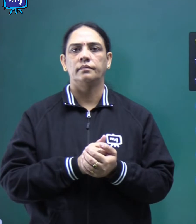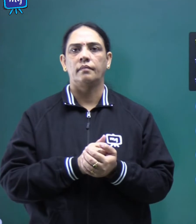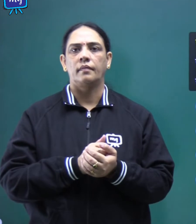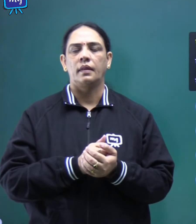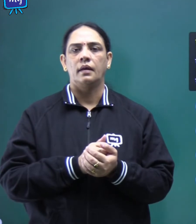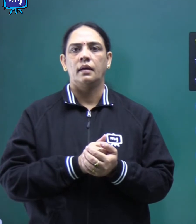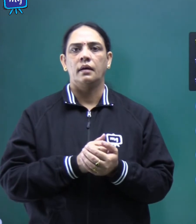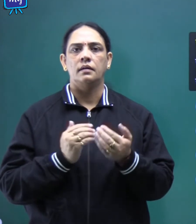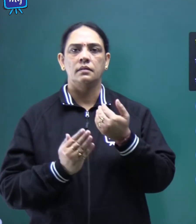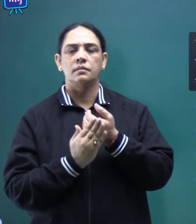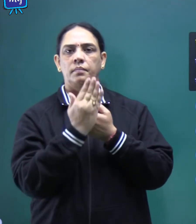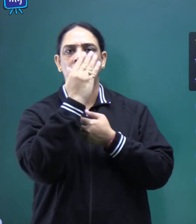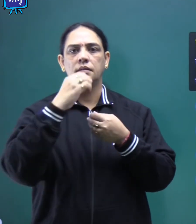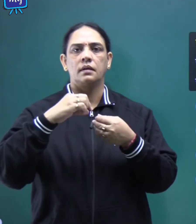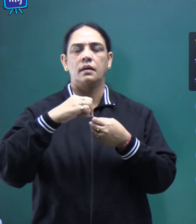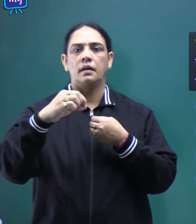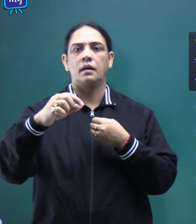स्पर्श रेखाओं की